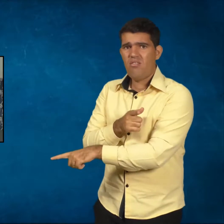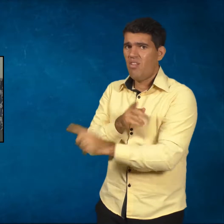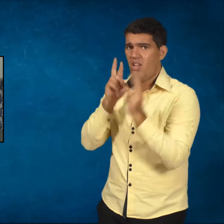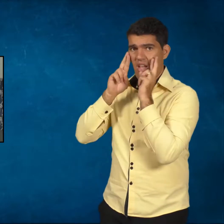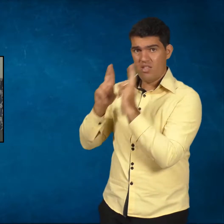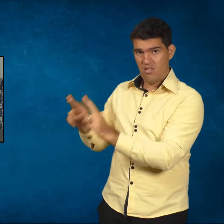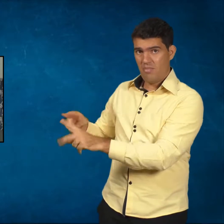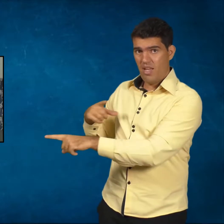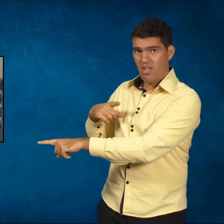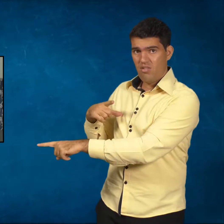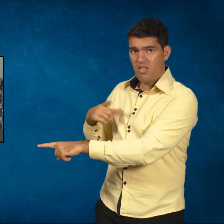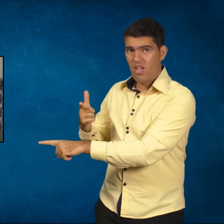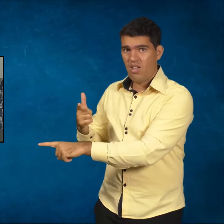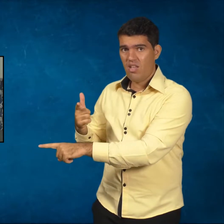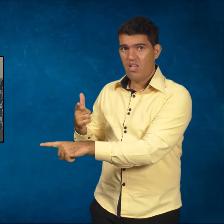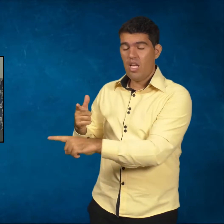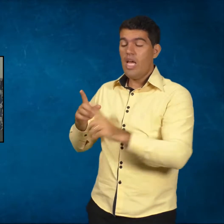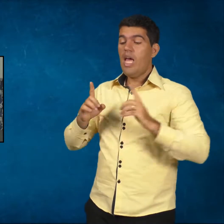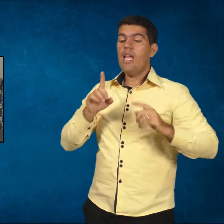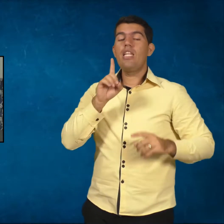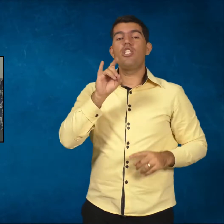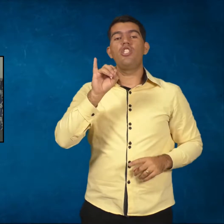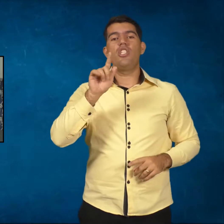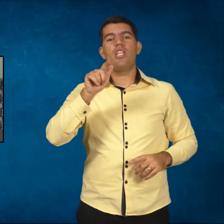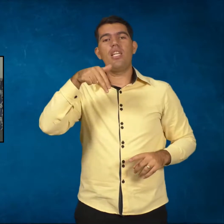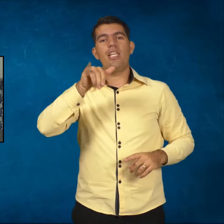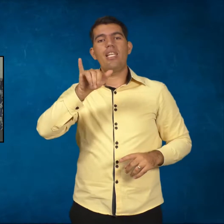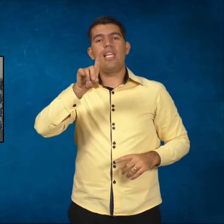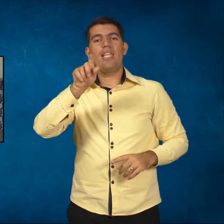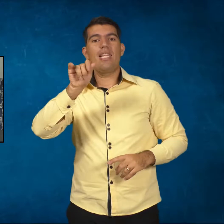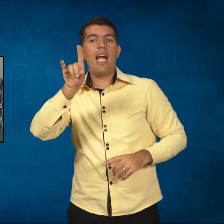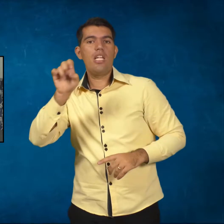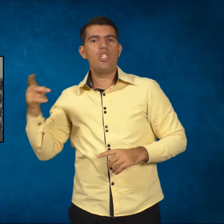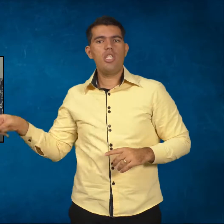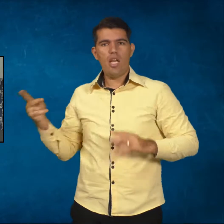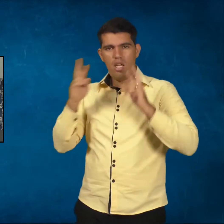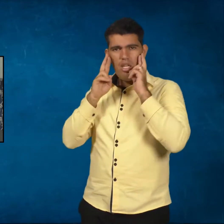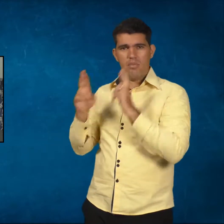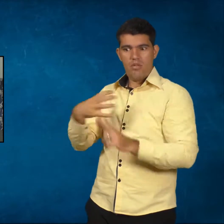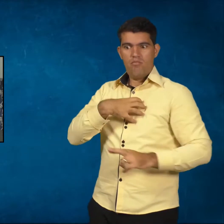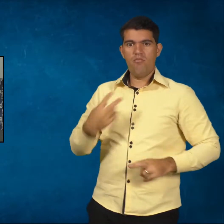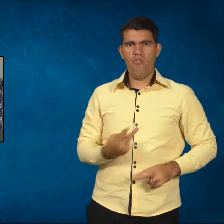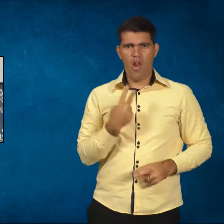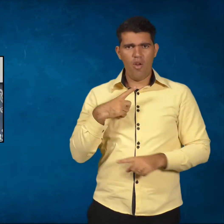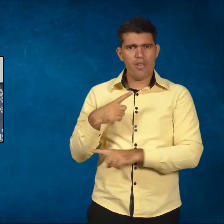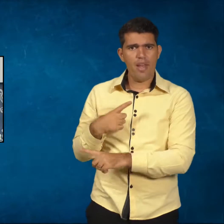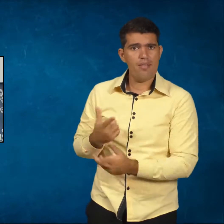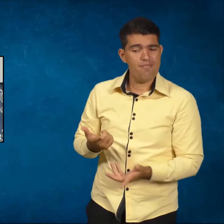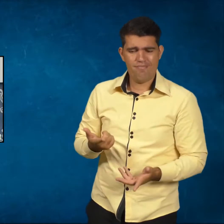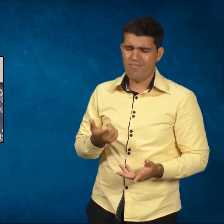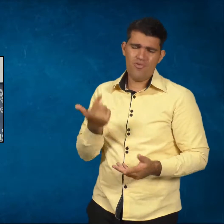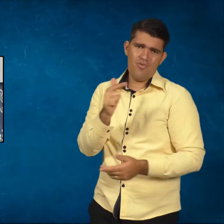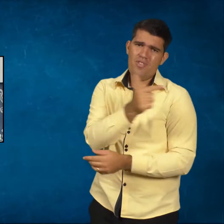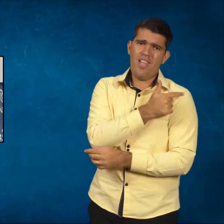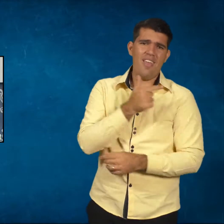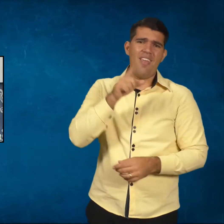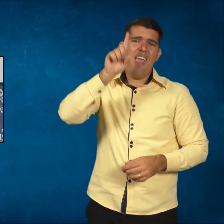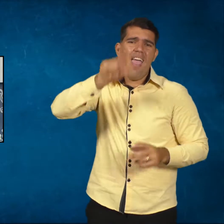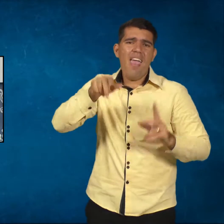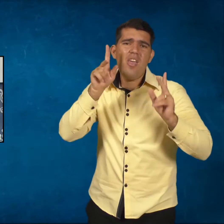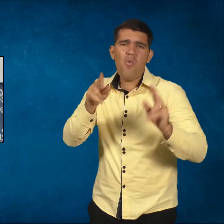uma inclusão dessa forma agora, dessa natureza. Forçado, né? Isso. Agora, se é um aluno que a gente teve o prêmio